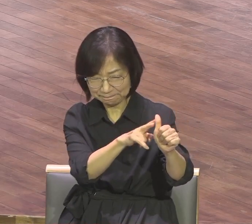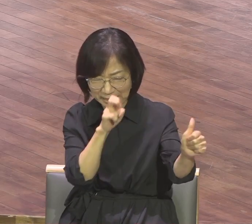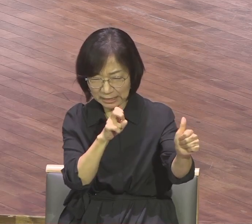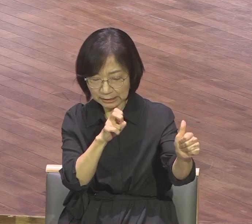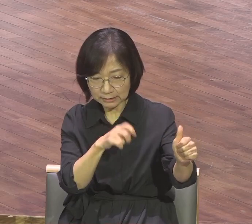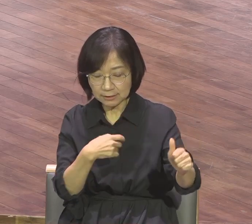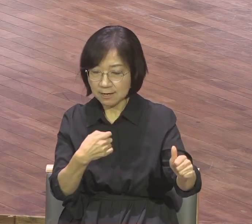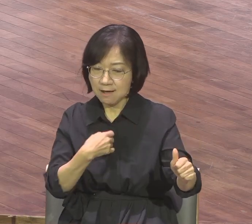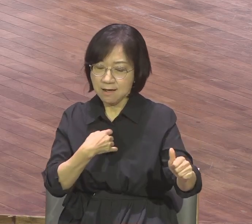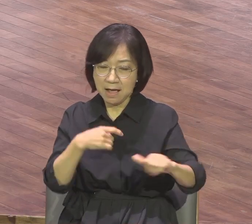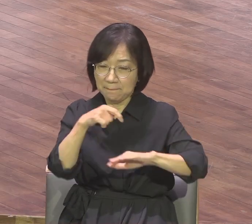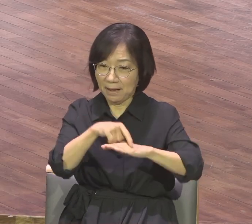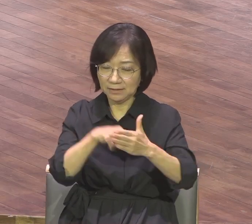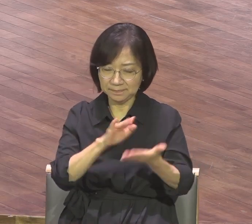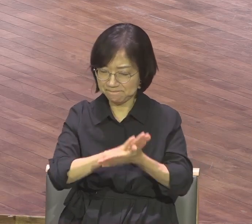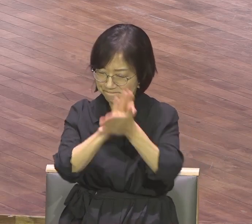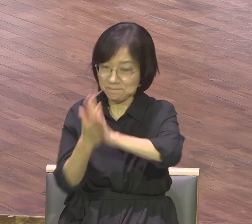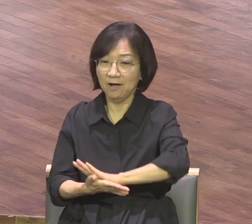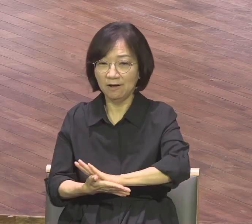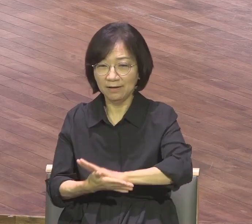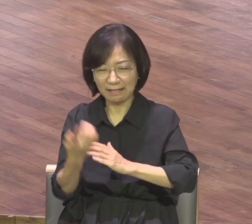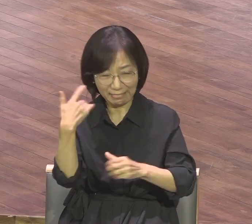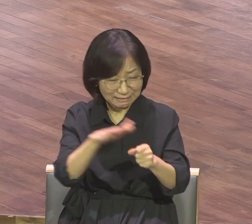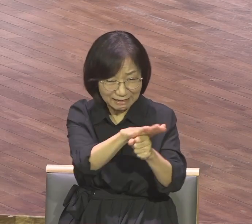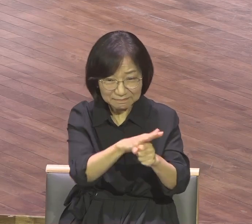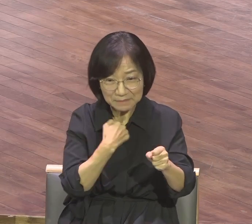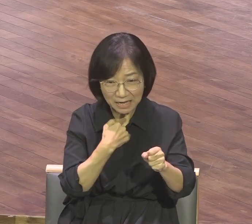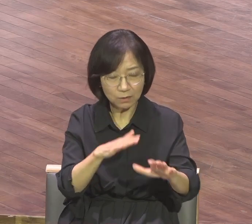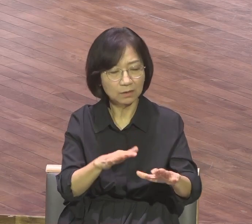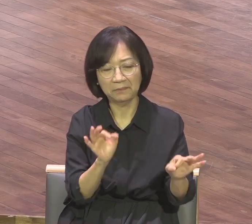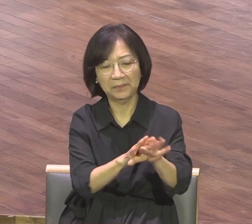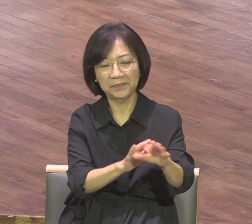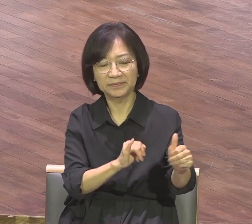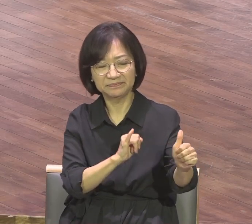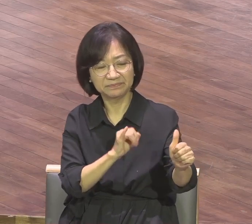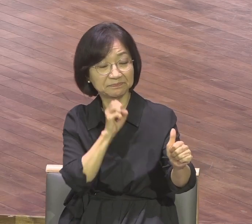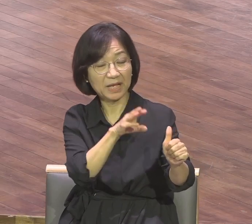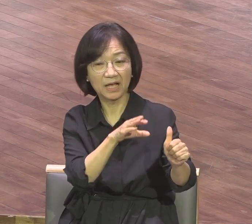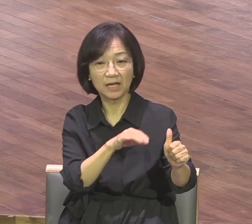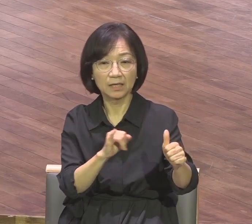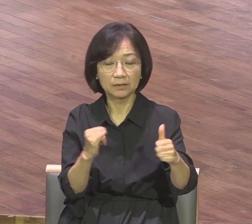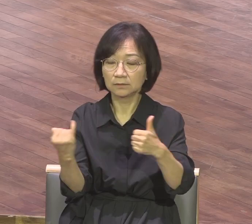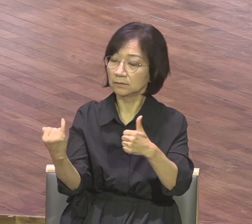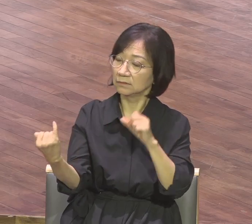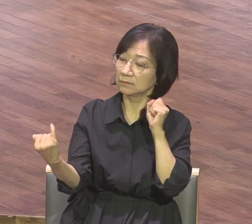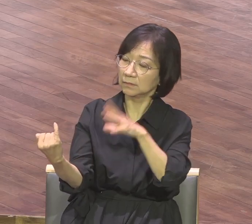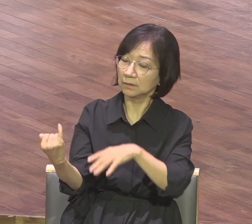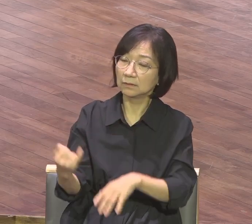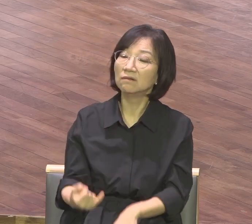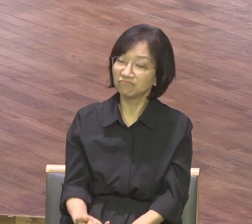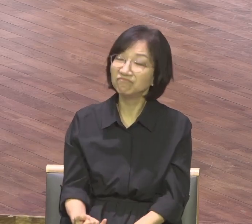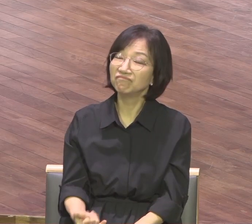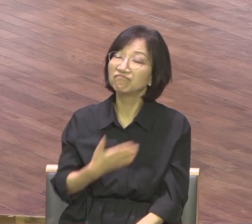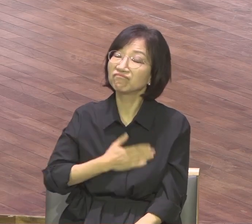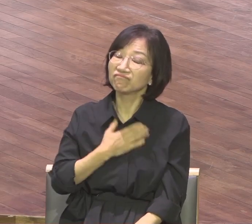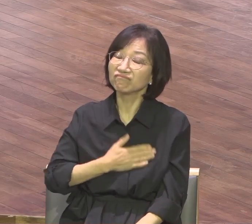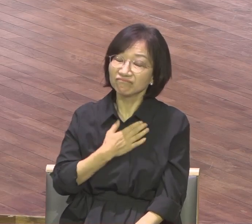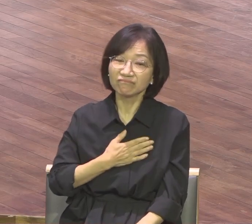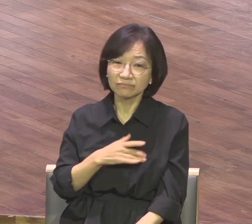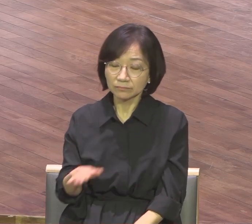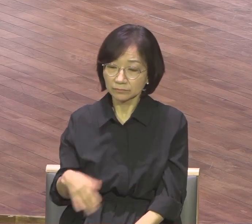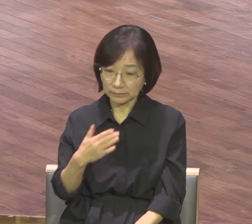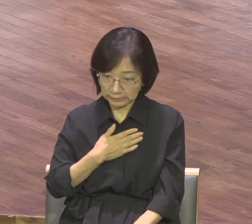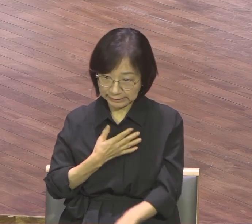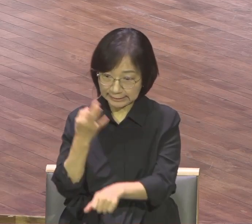당신에 대해서 내 마음 이제는 없어. 자, 그러니까 남편이 그래. 그래? 그러면